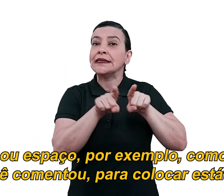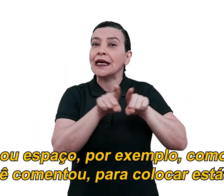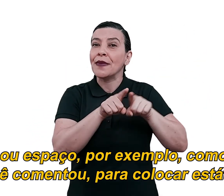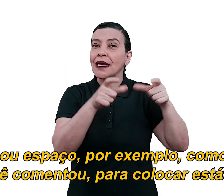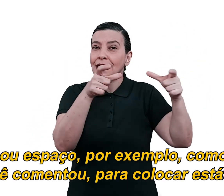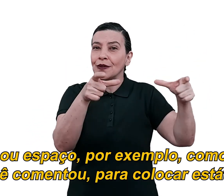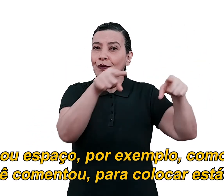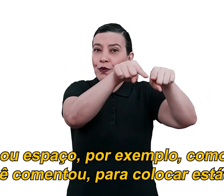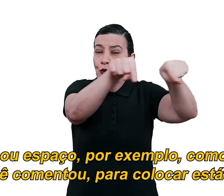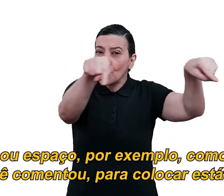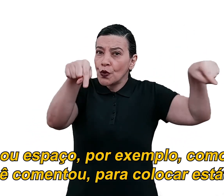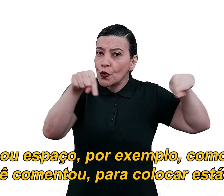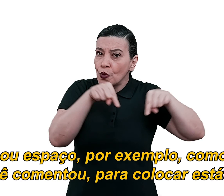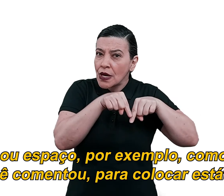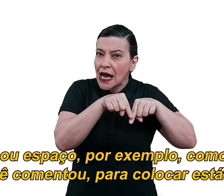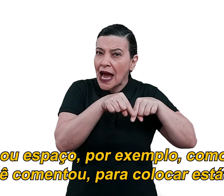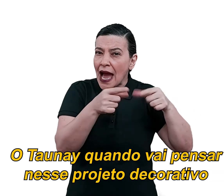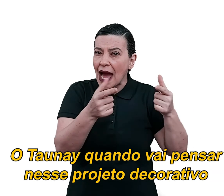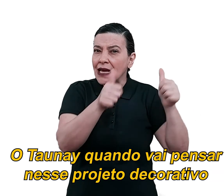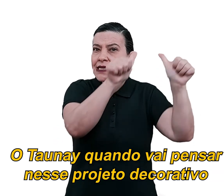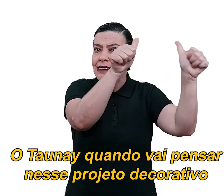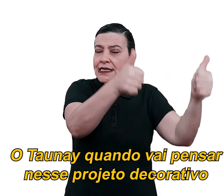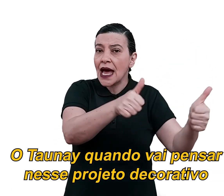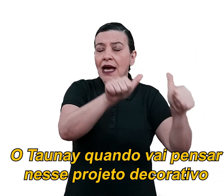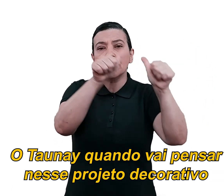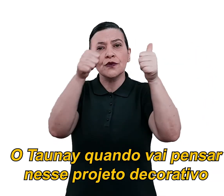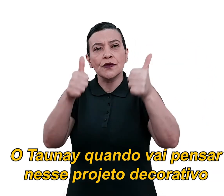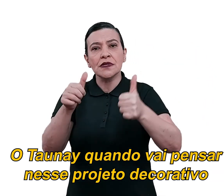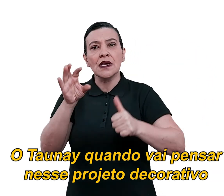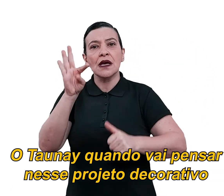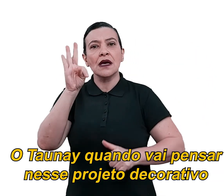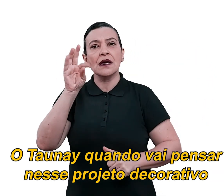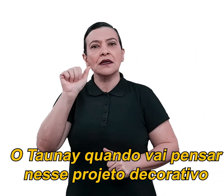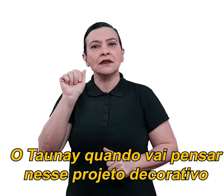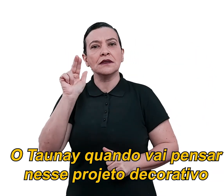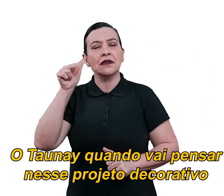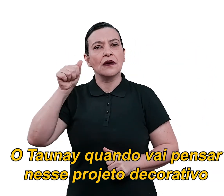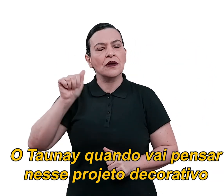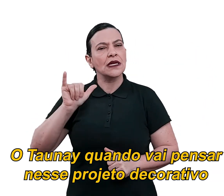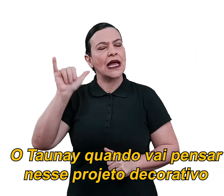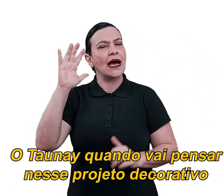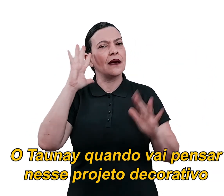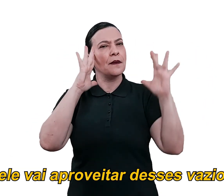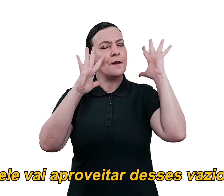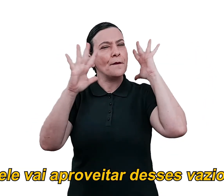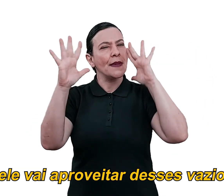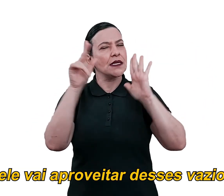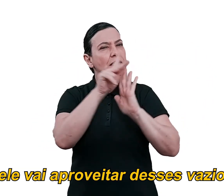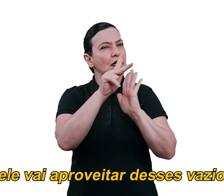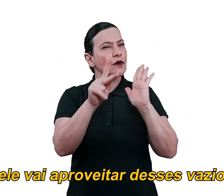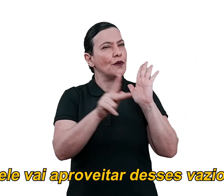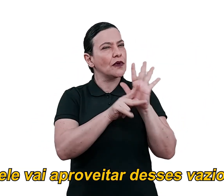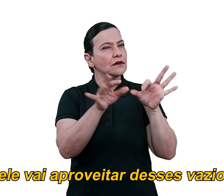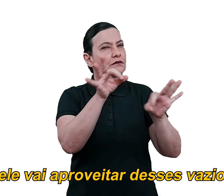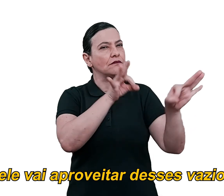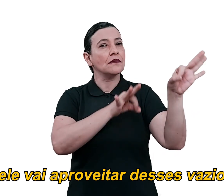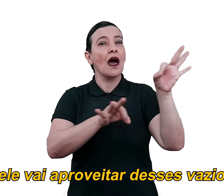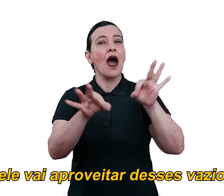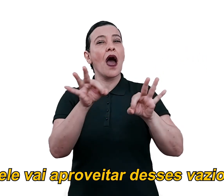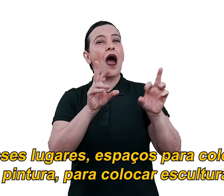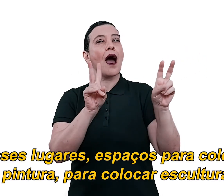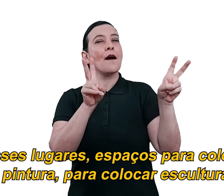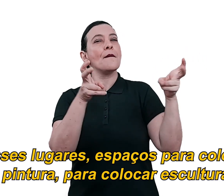exemplo, como você comentou, para colocar estátuas. O Toné, quando ele vai pensar nesse projeto decorativo, ele vai aproveitar